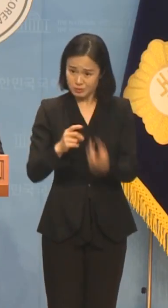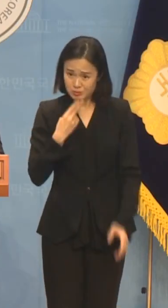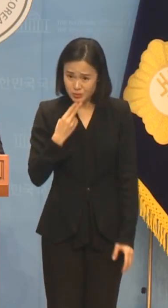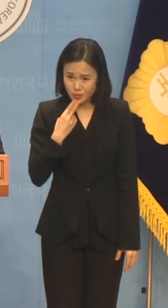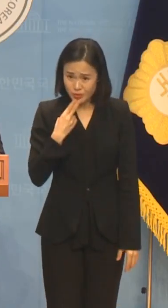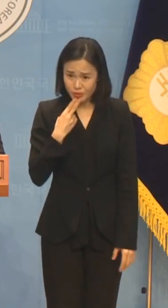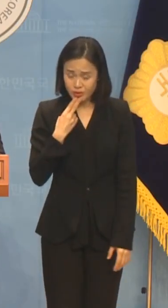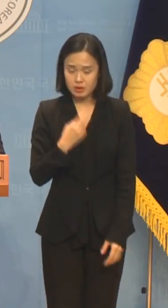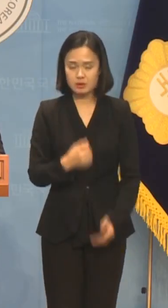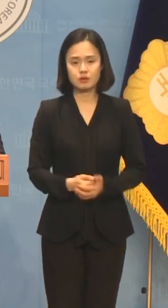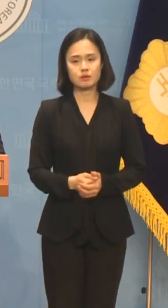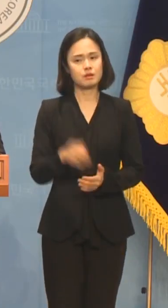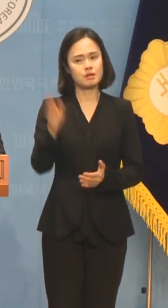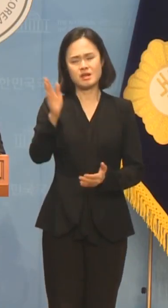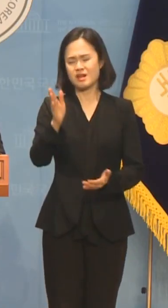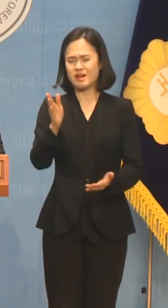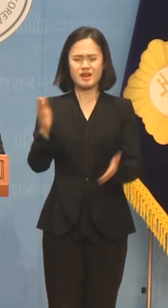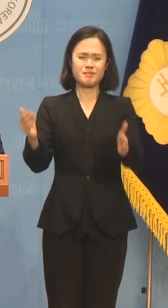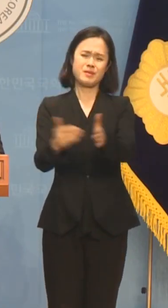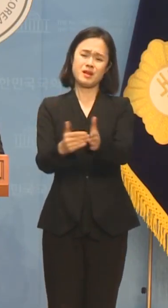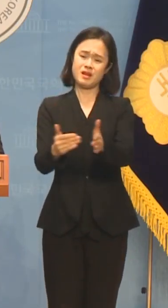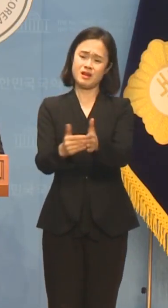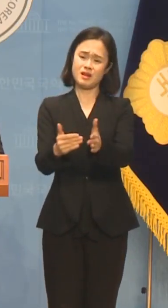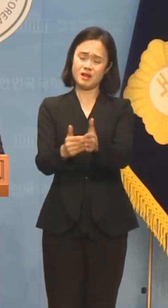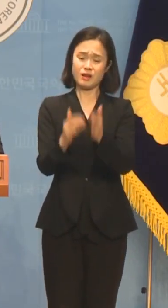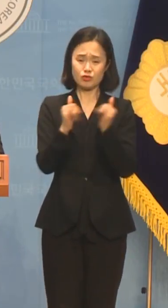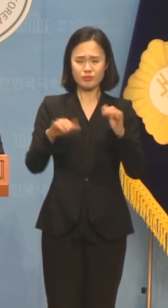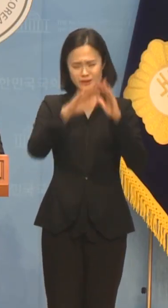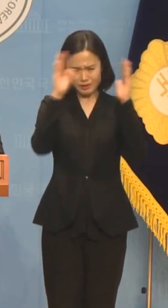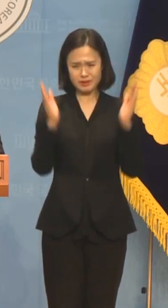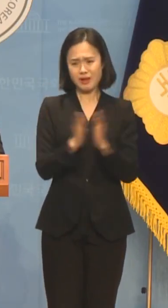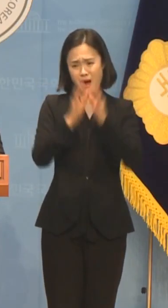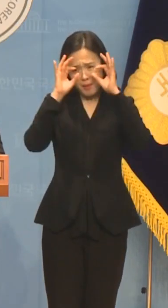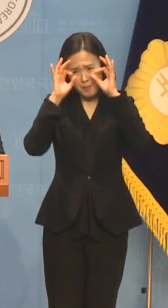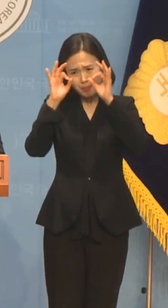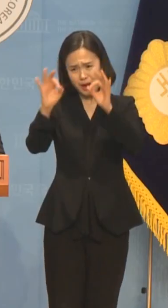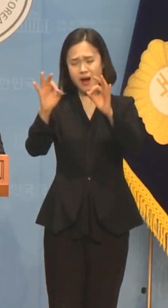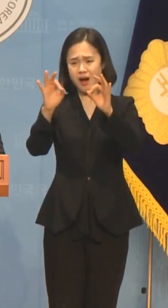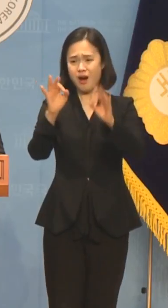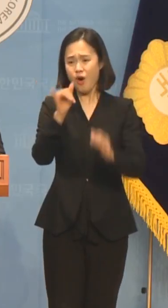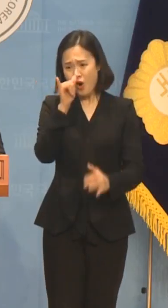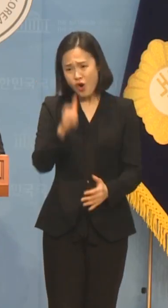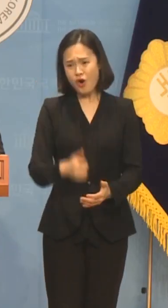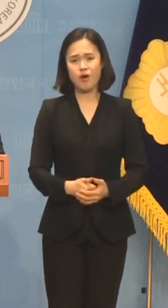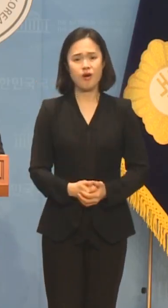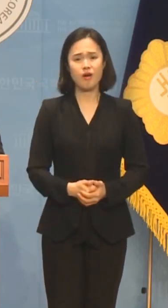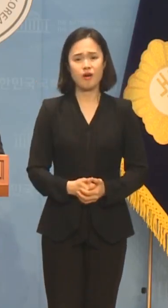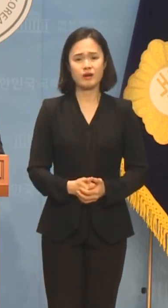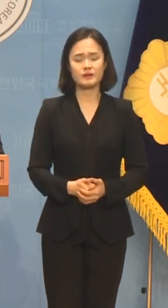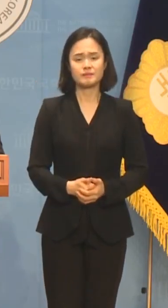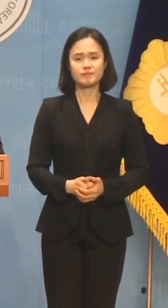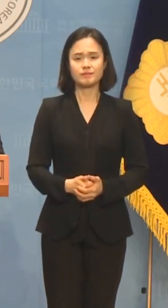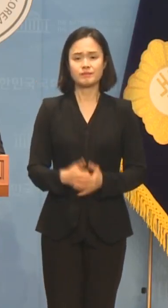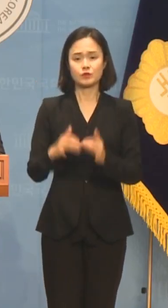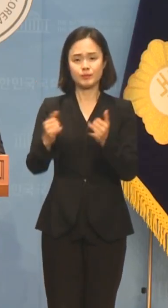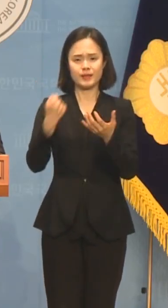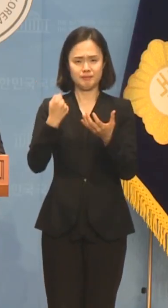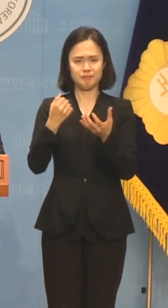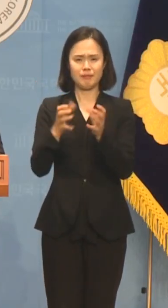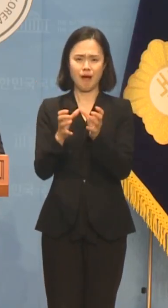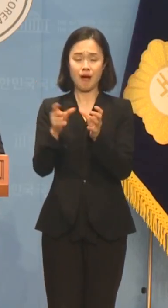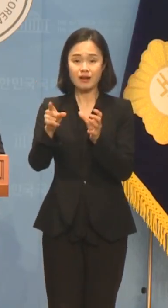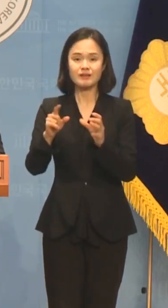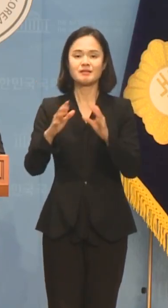합시다. 국민들께서 다 보고 계십니다. 윤석열 대리인단이나 내란의 힘 의원들의